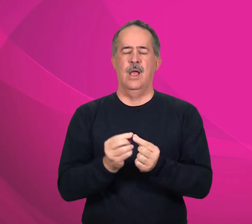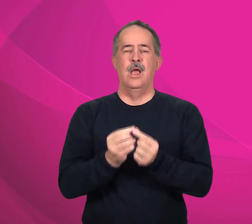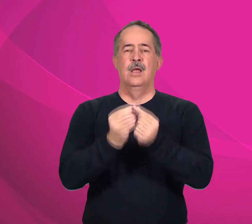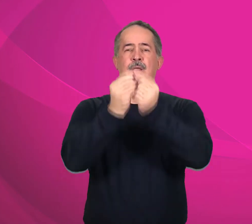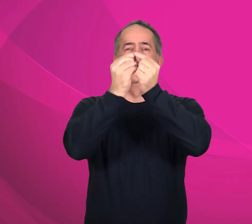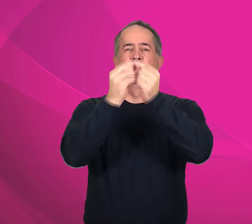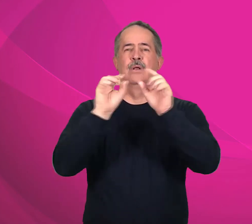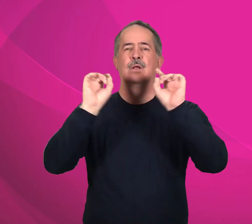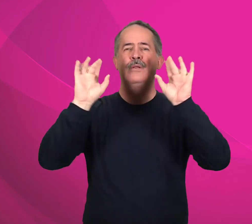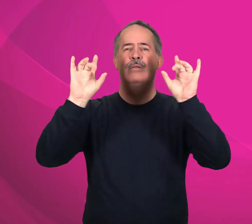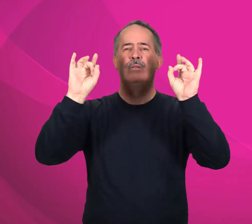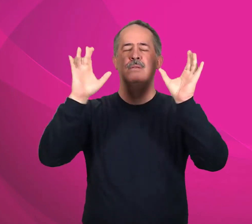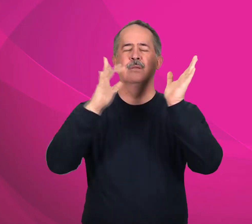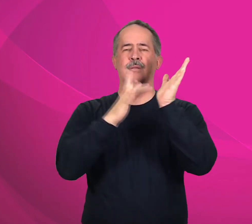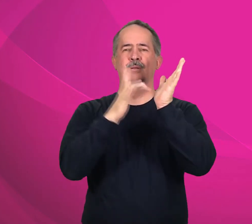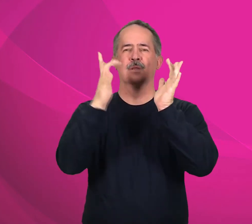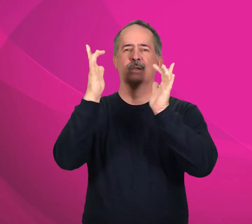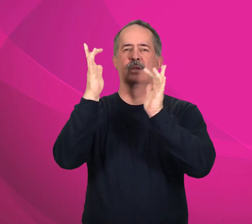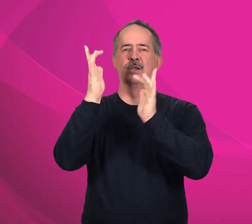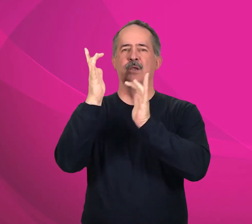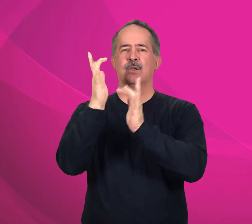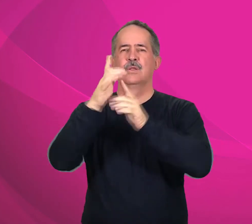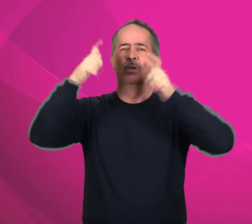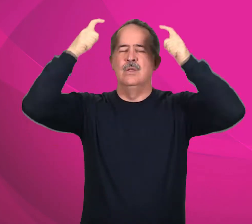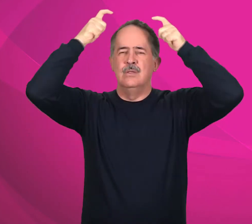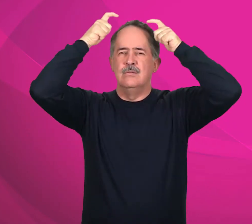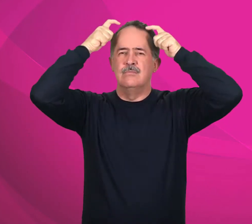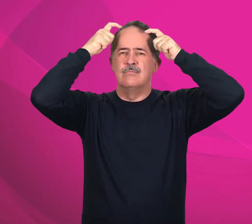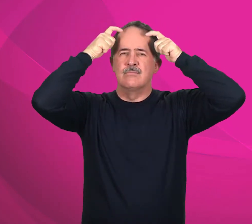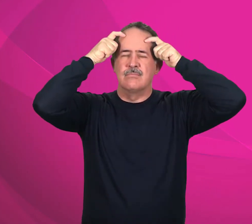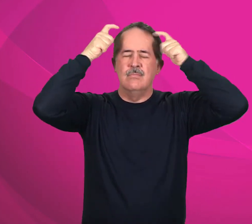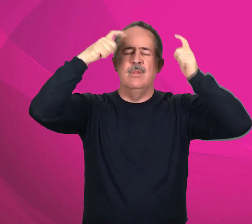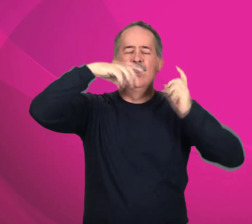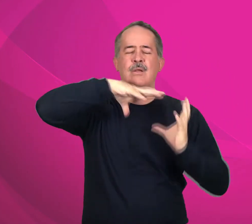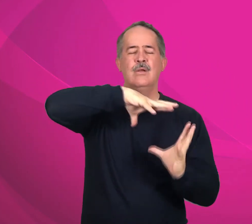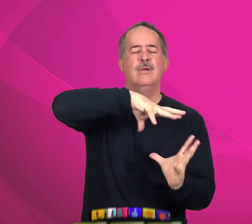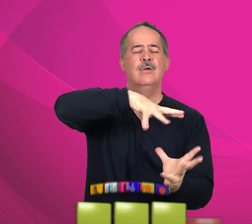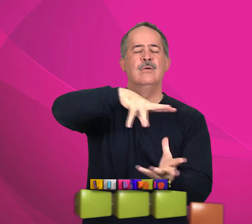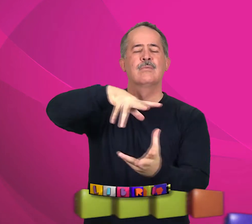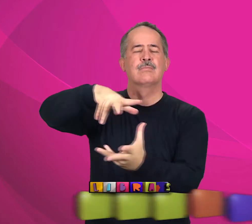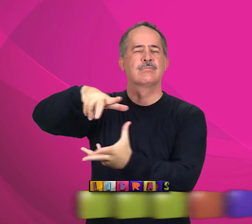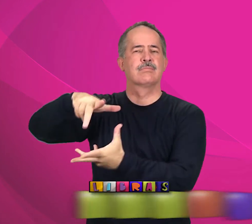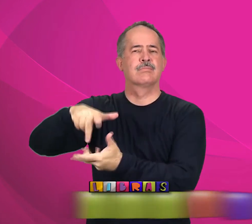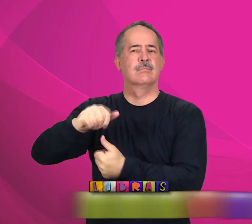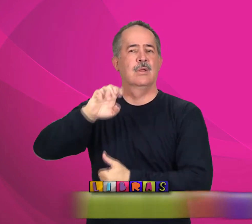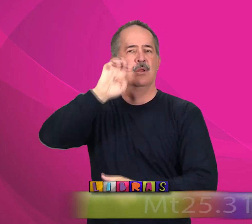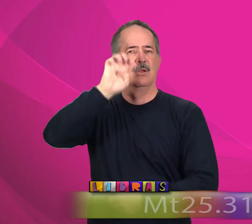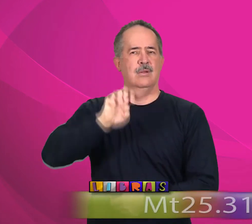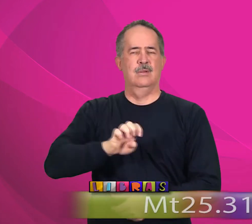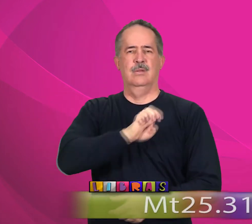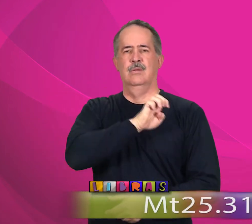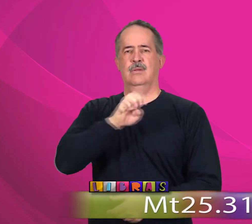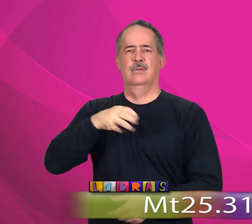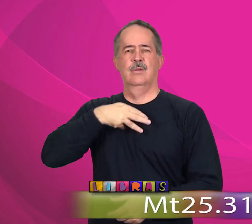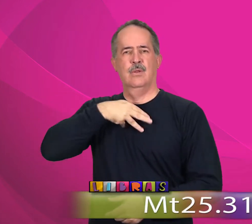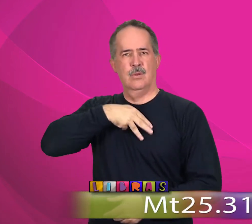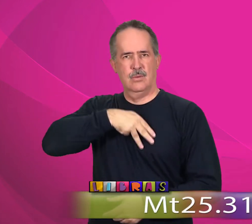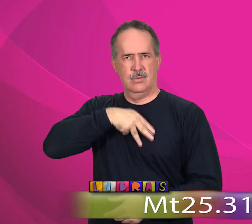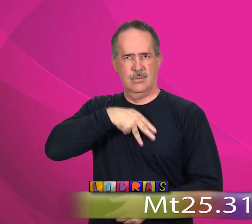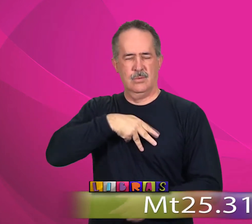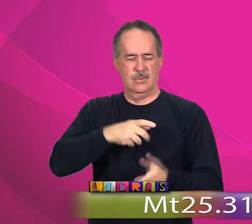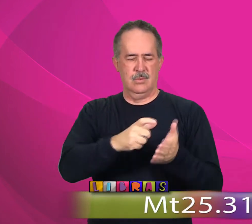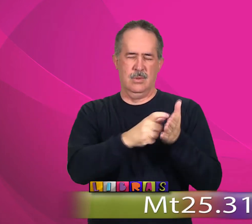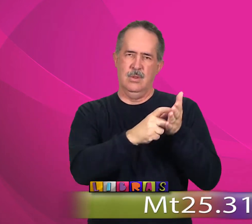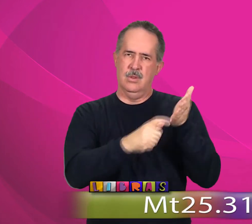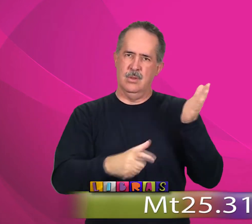solenidade de jesus cristo rei do universo o evangelho de mateus capítulo